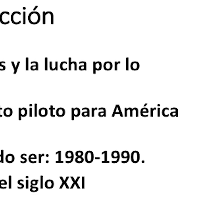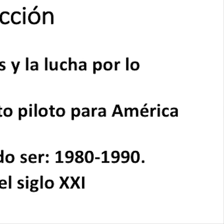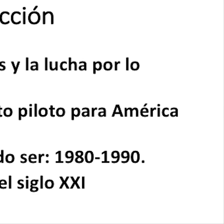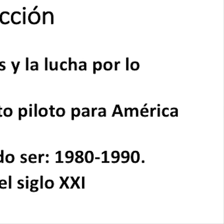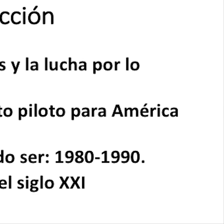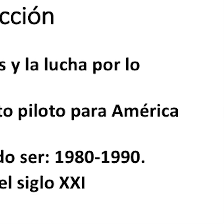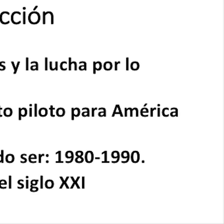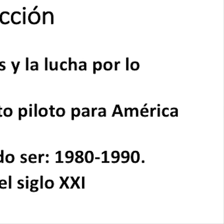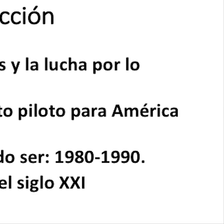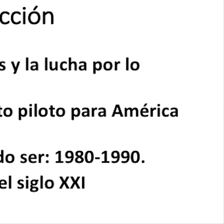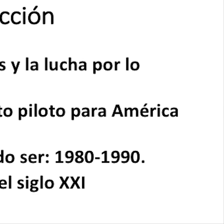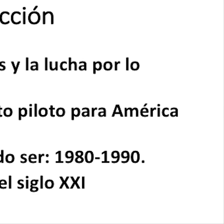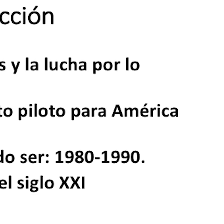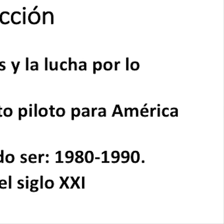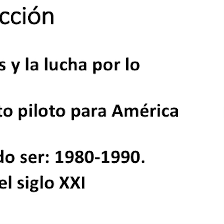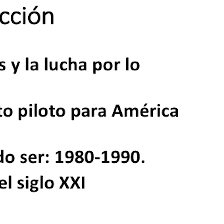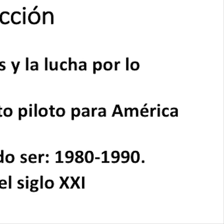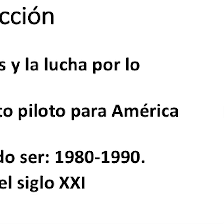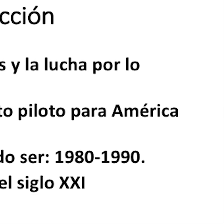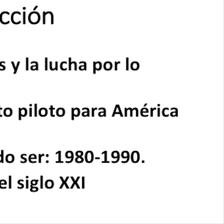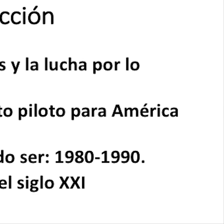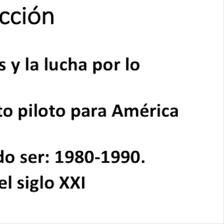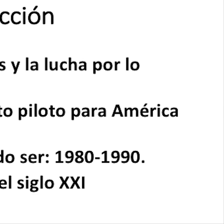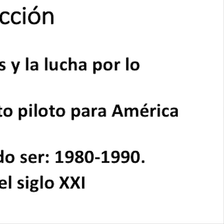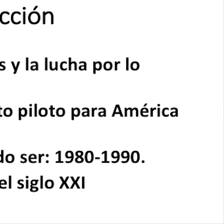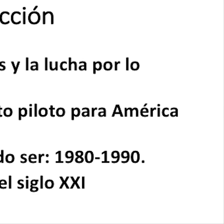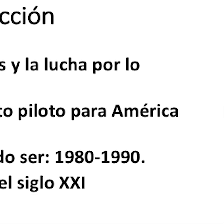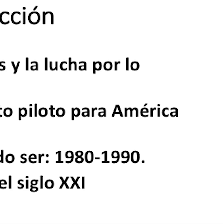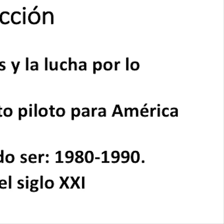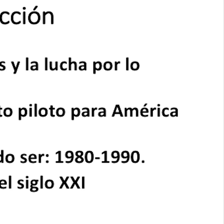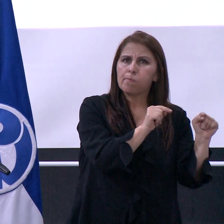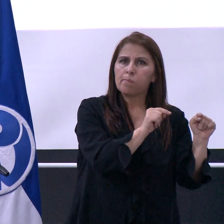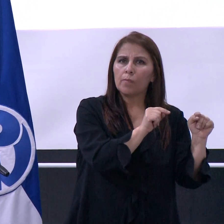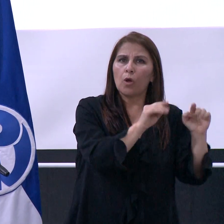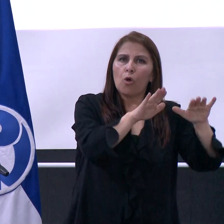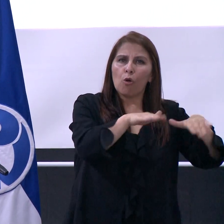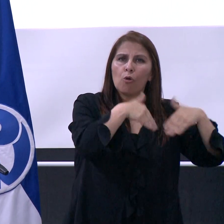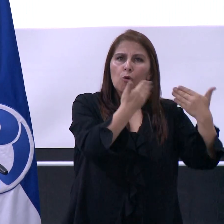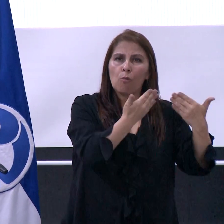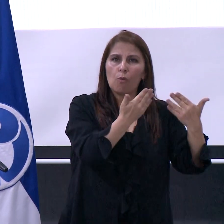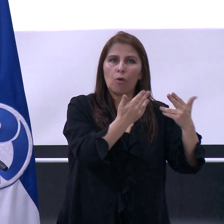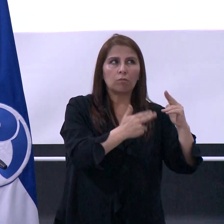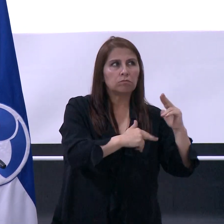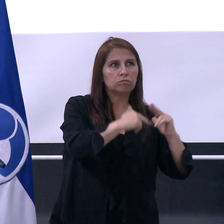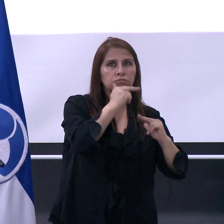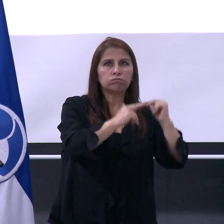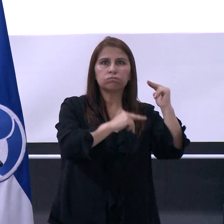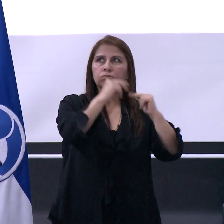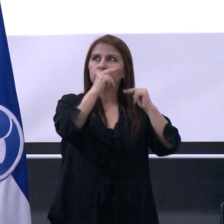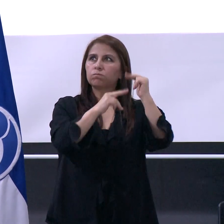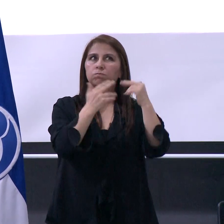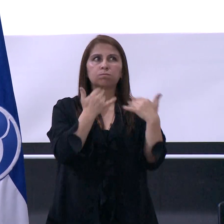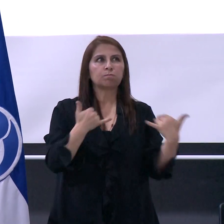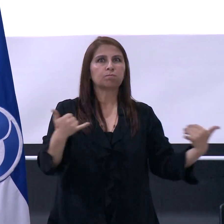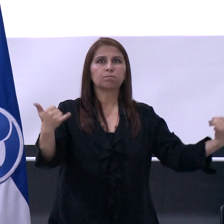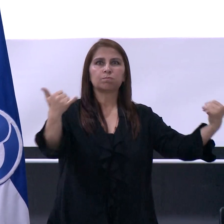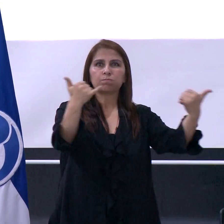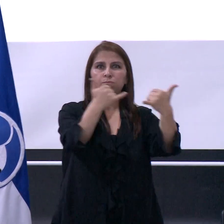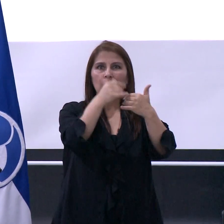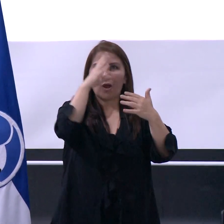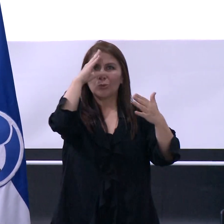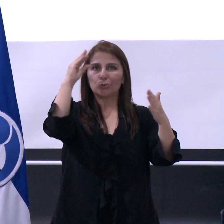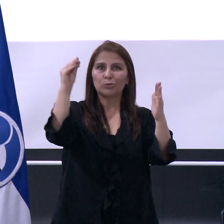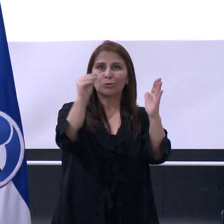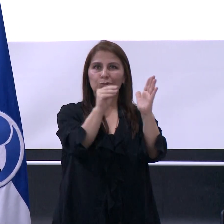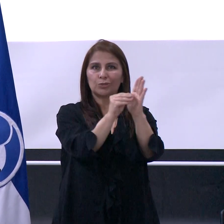pero me tengo un minuto en la construcción que es la arquitectura es símbolo de un momento